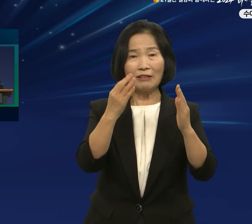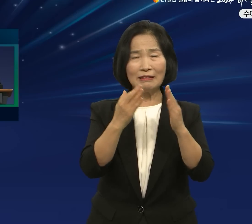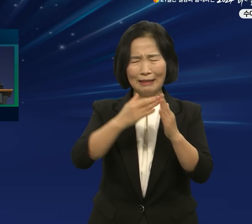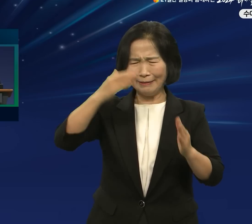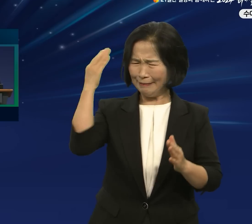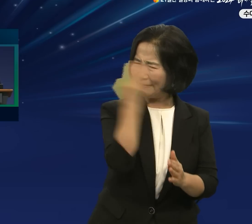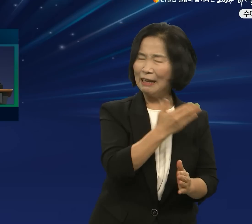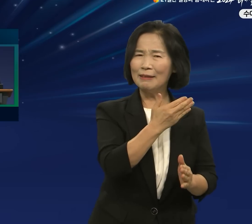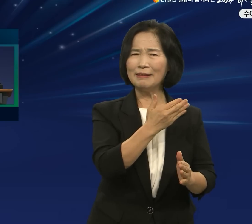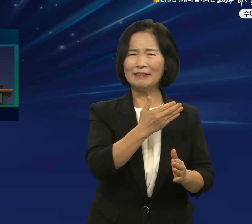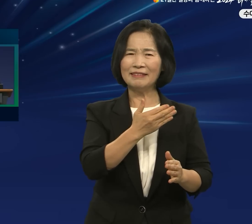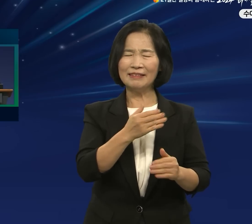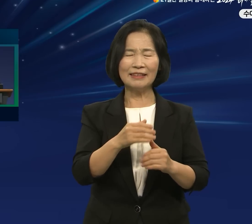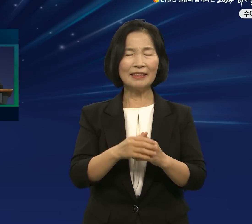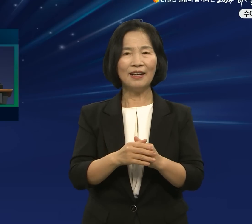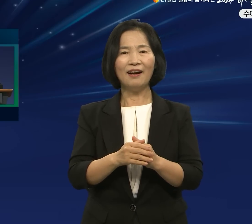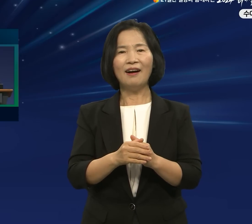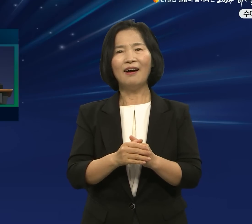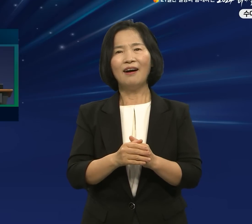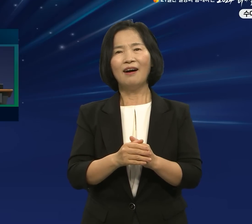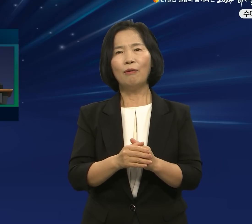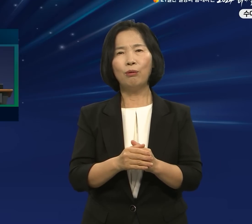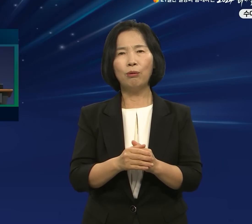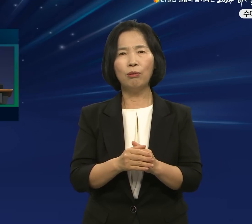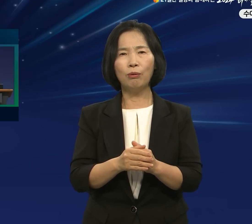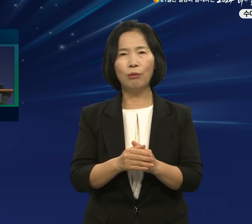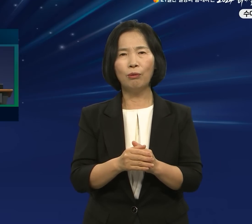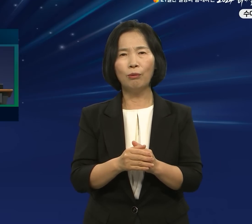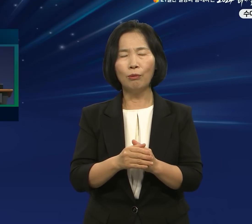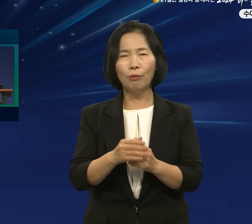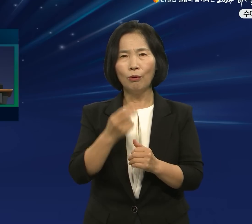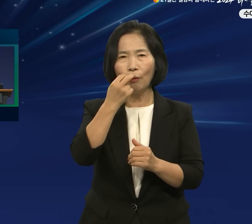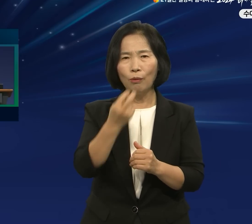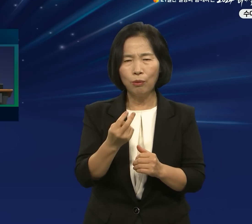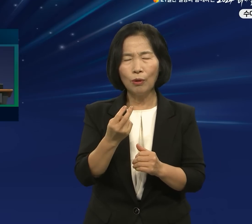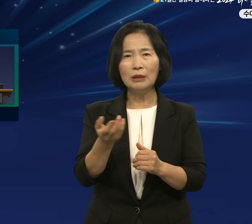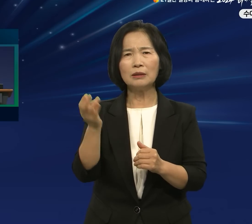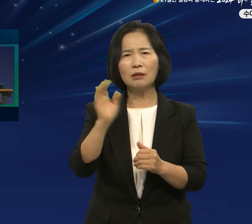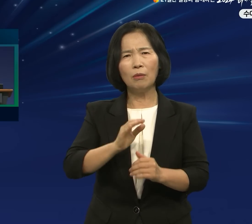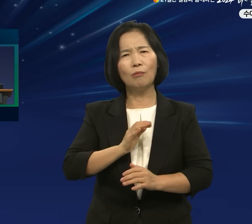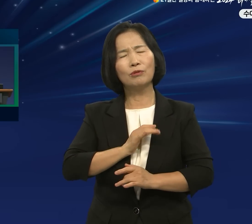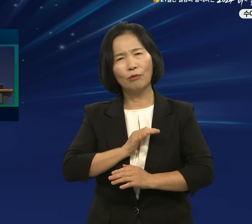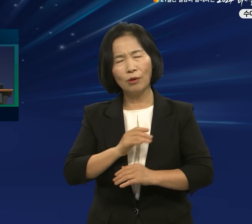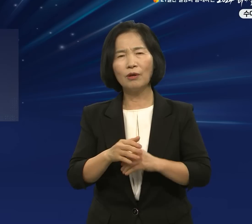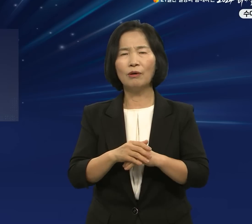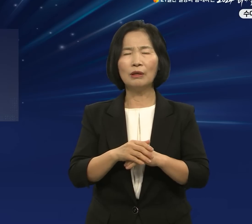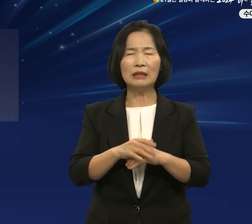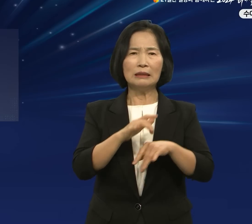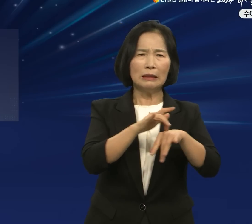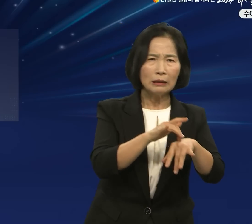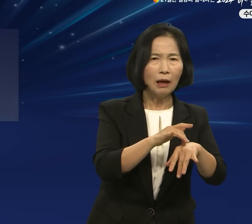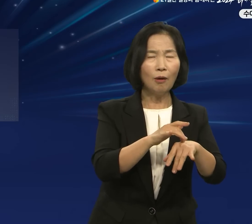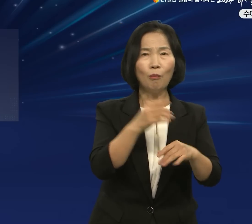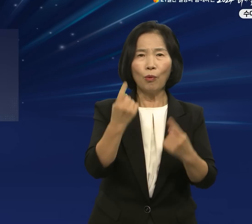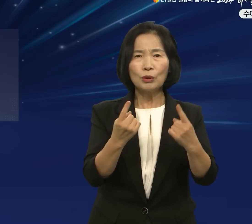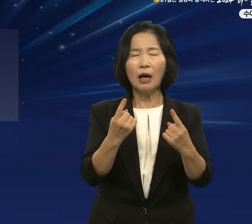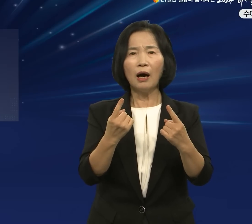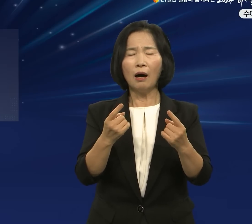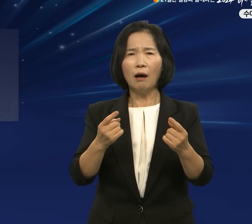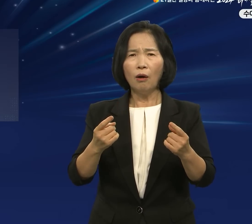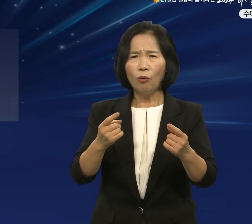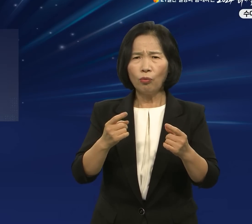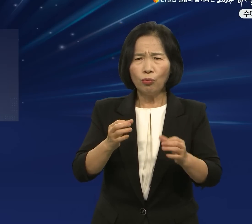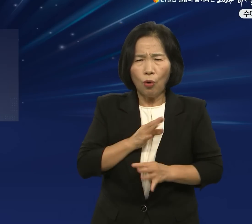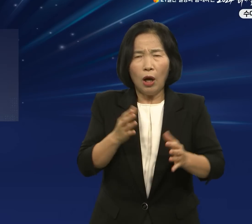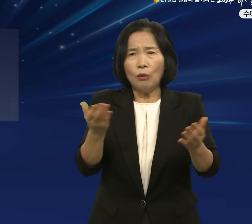있을 때 정말 무섭고 겁이 납니다. 사탄보다 귀신보다 더 무섭습니다.